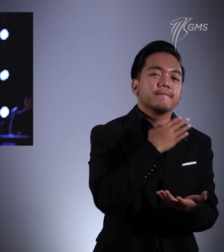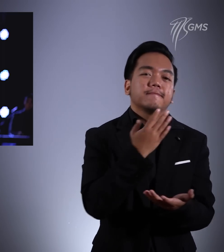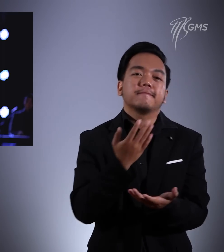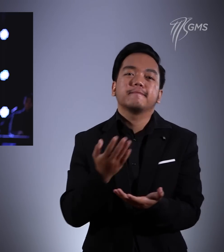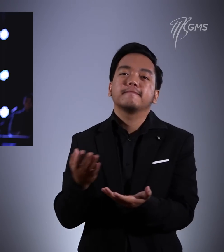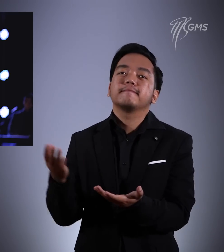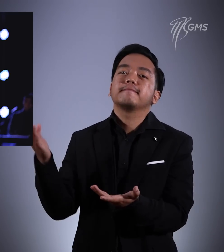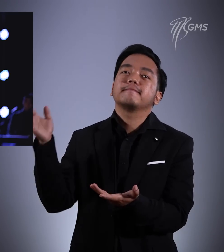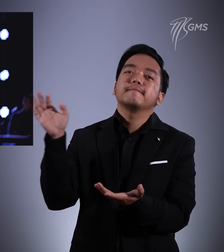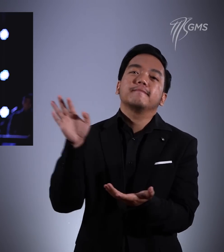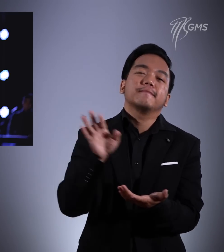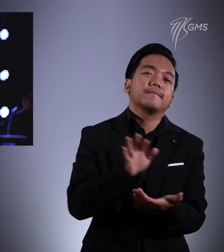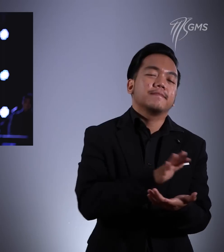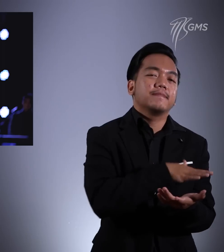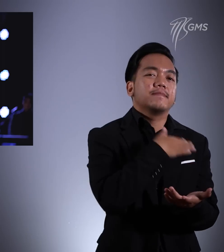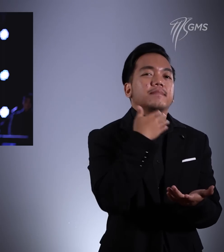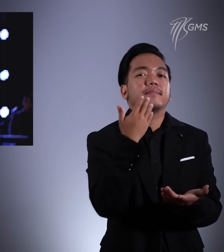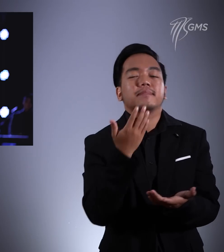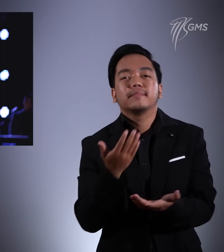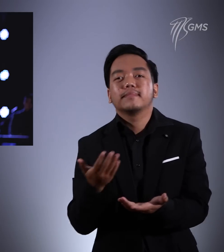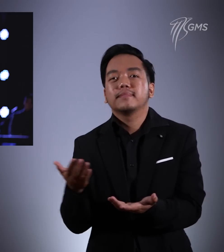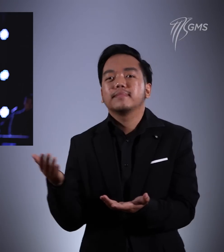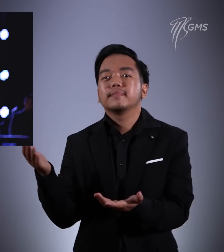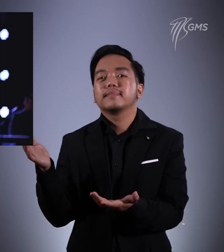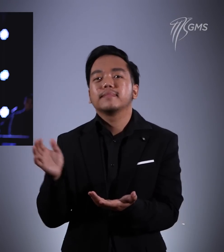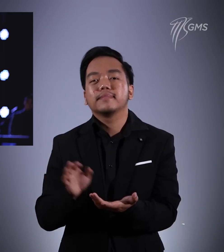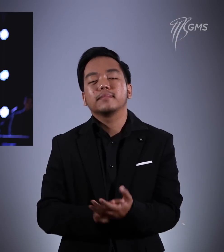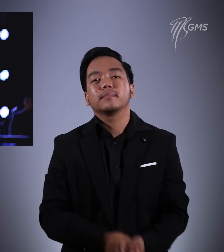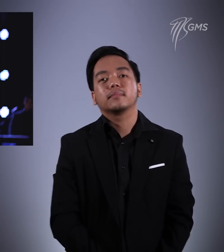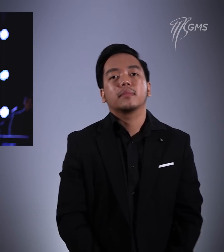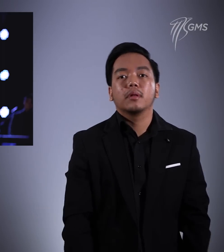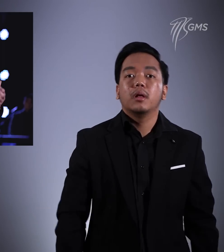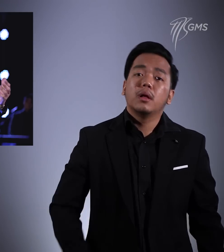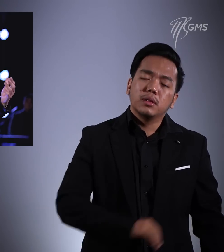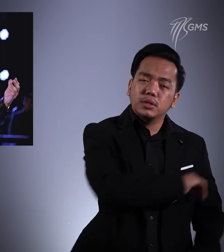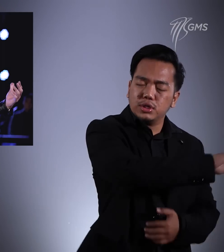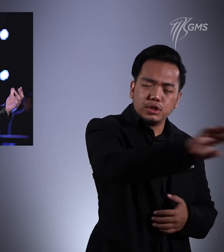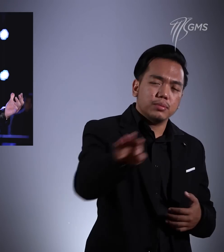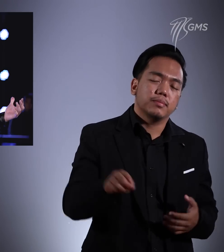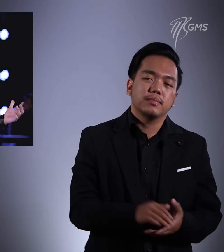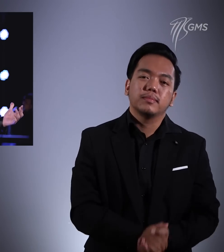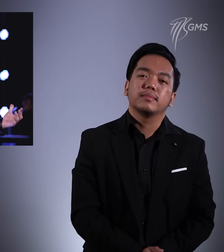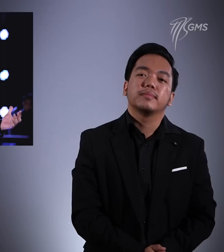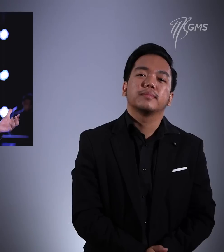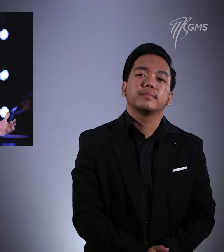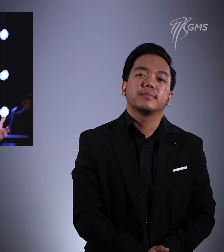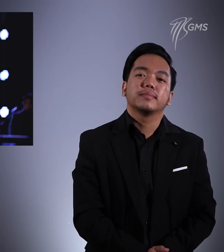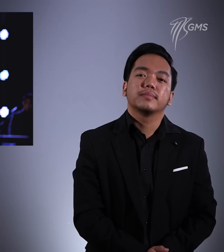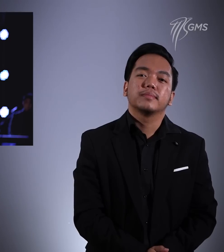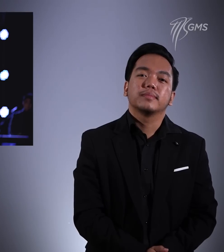Lord is my strength. Semua PAW maju ke